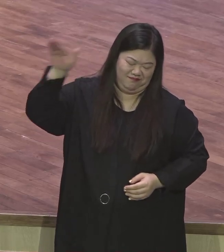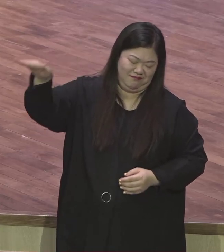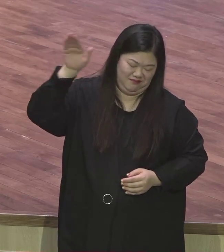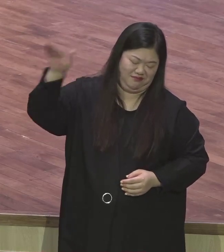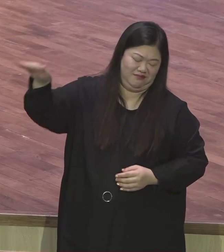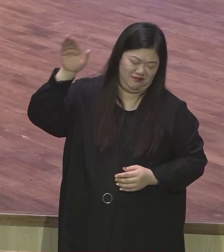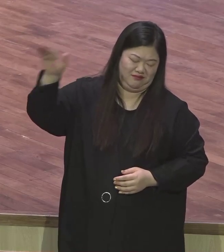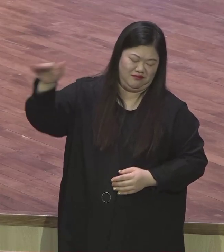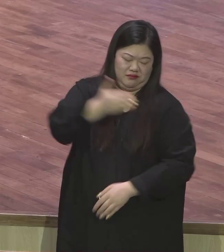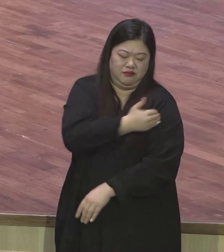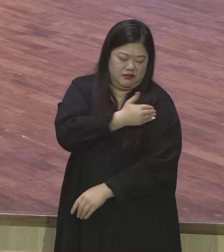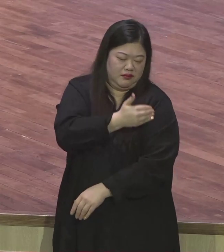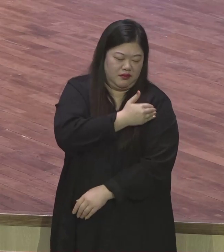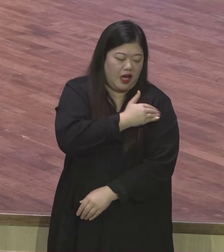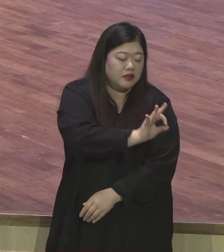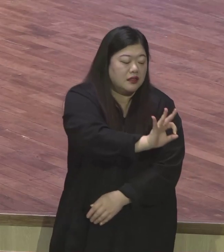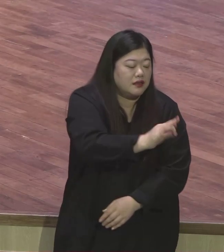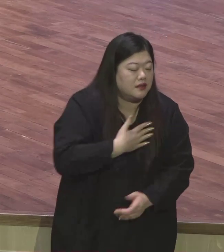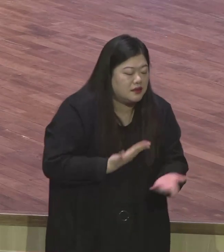하나님과의 소통은 기도밖에 없습니다.